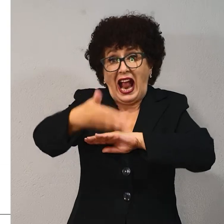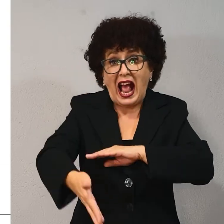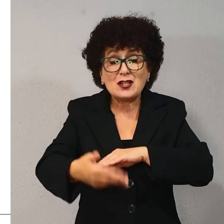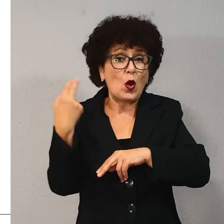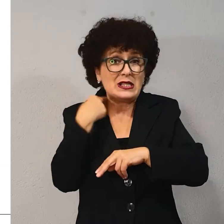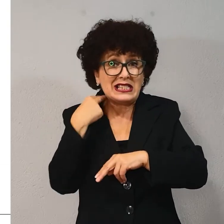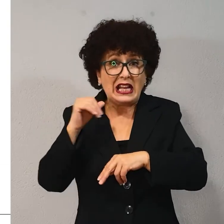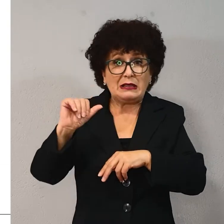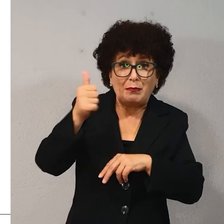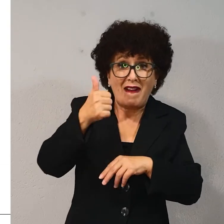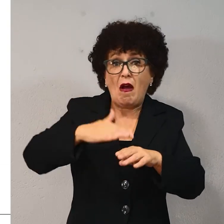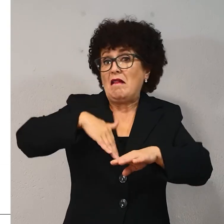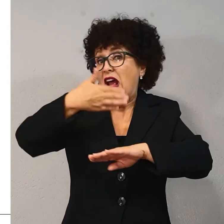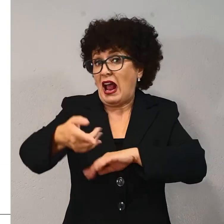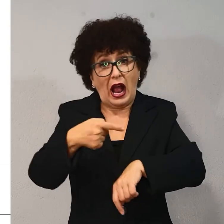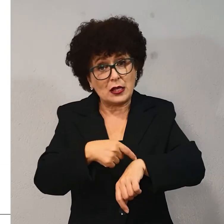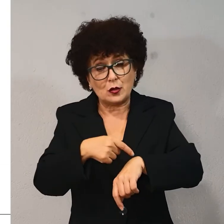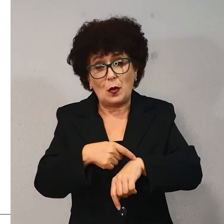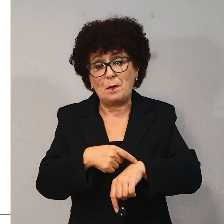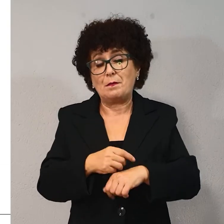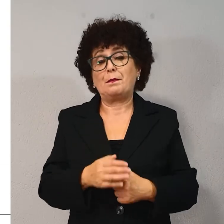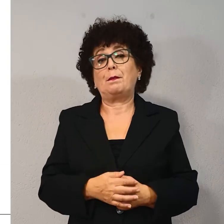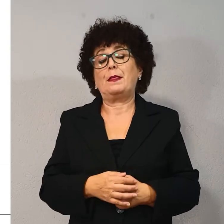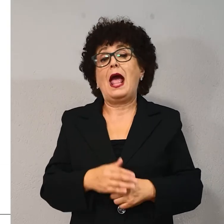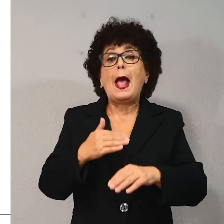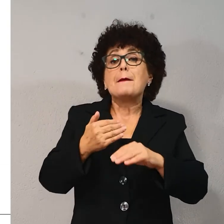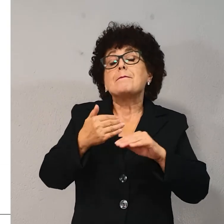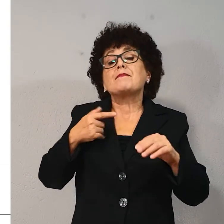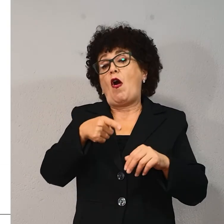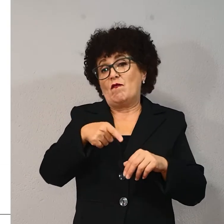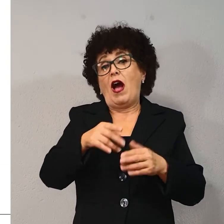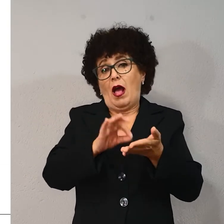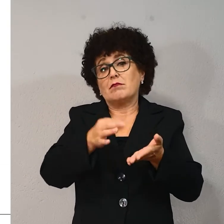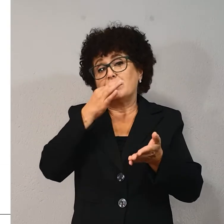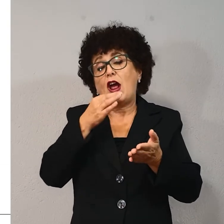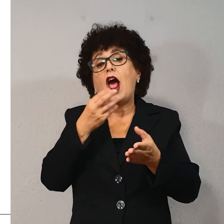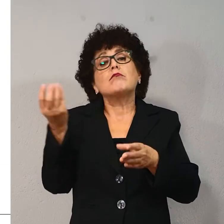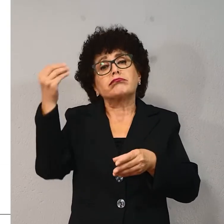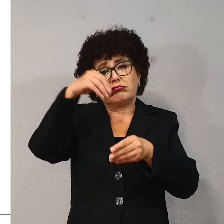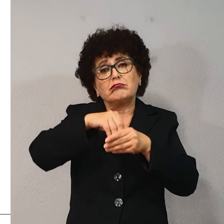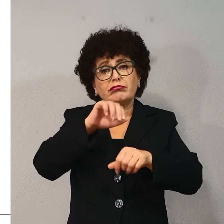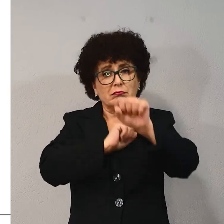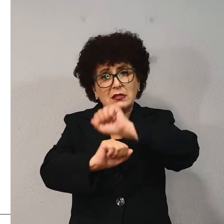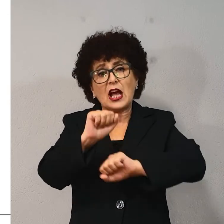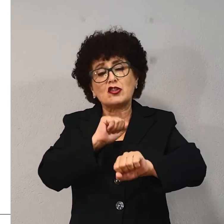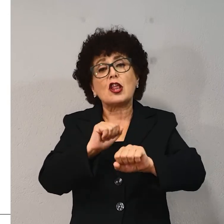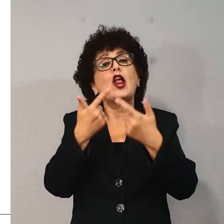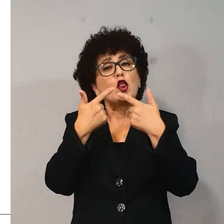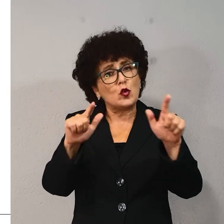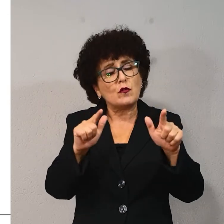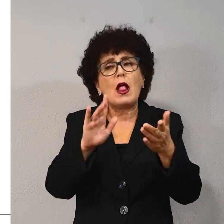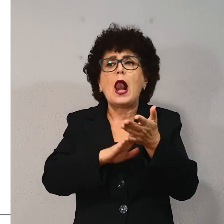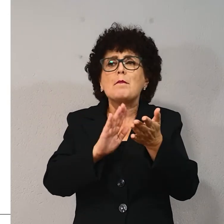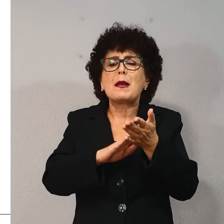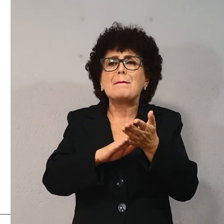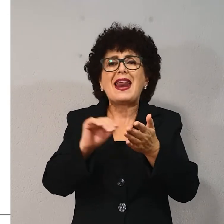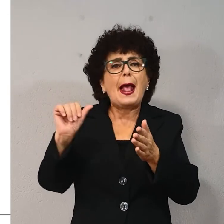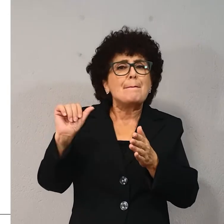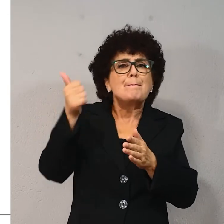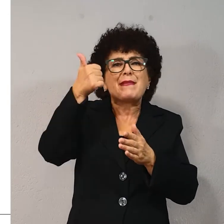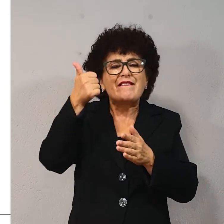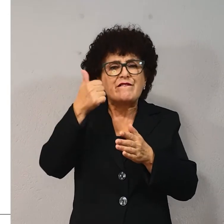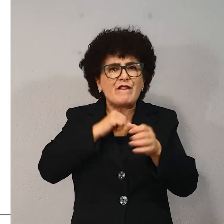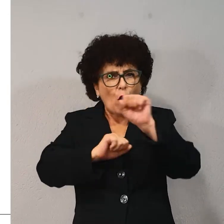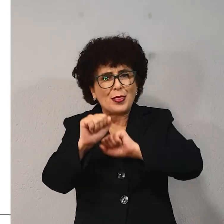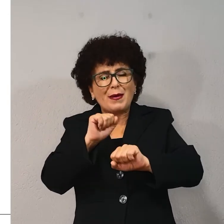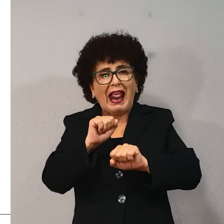однос. Предности. Овозможува дополнителна заштита во случај кога примарниот метод на